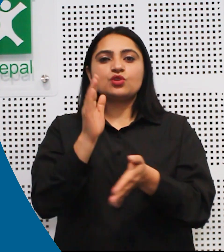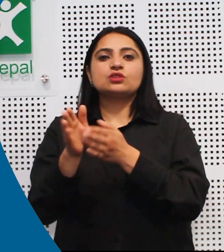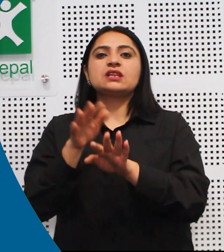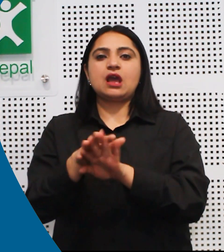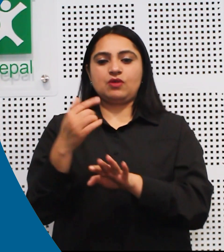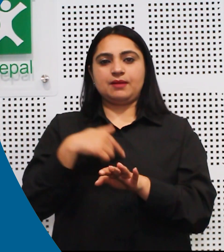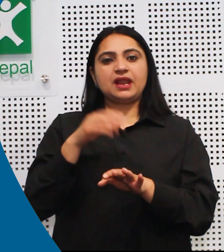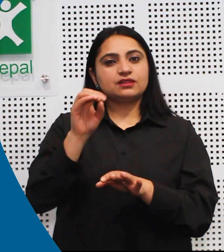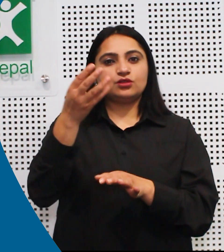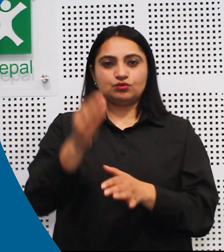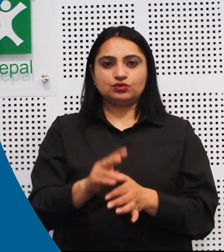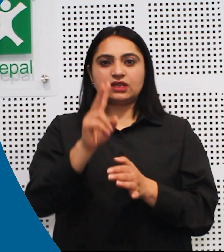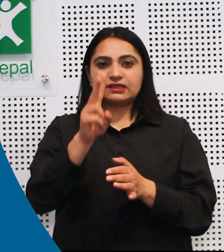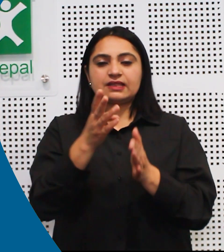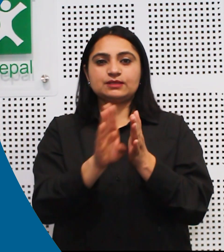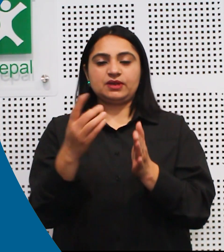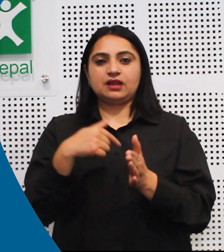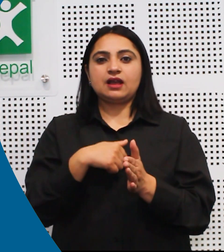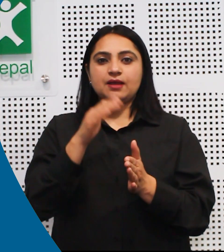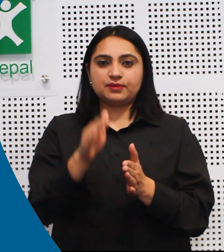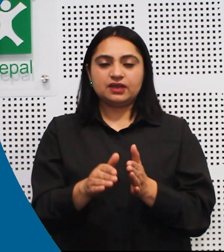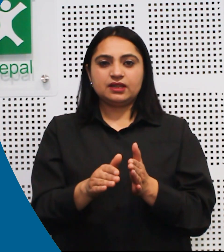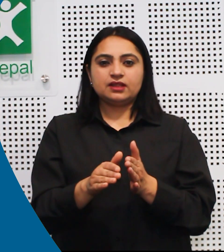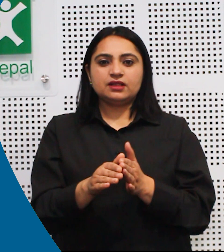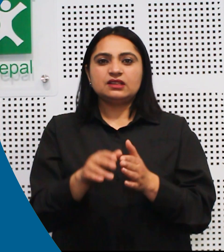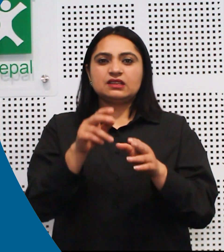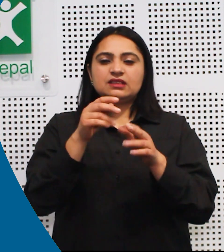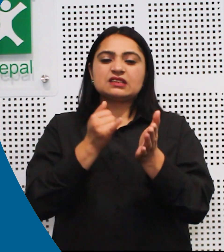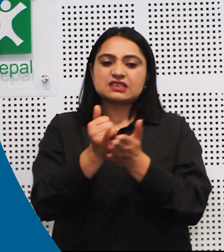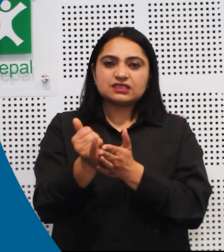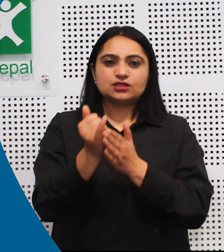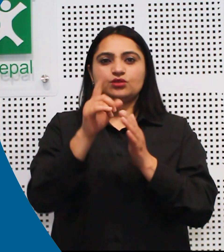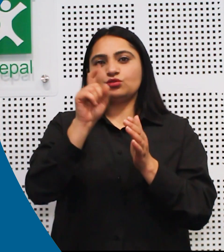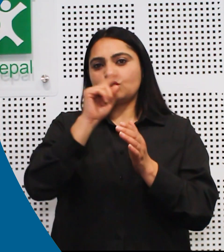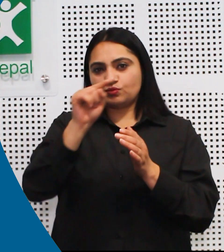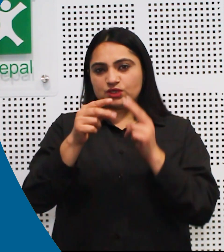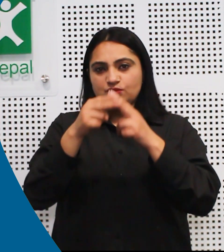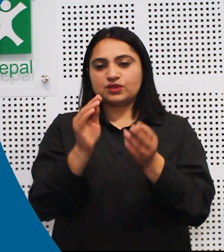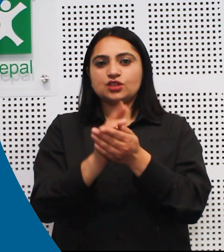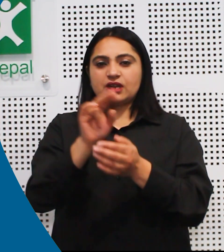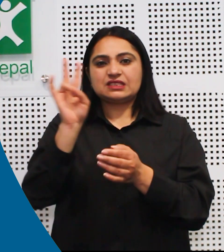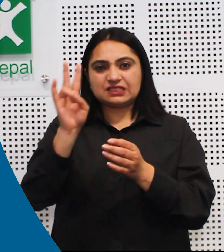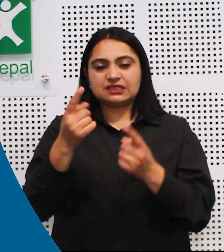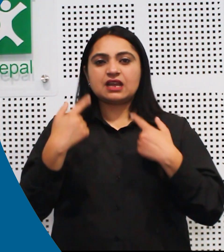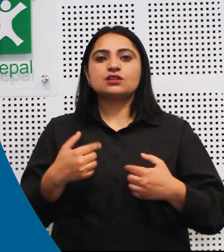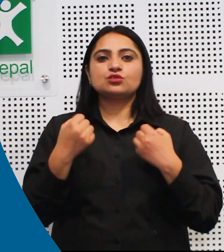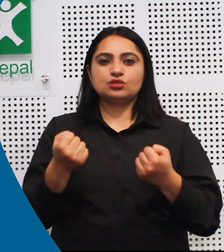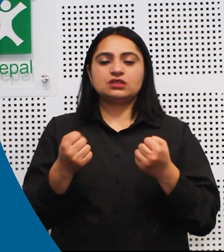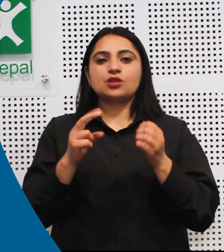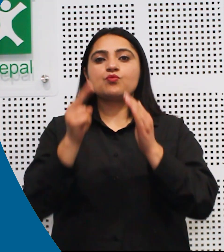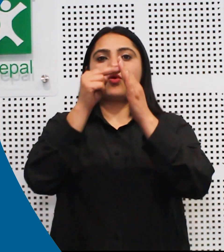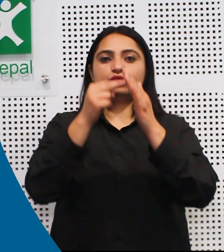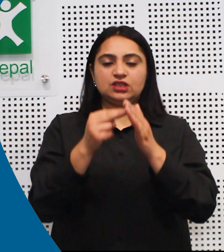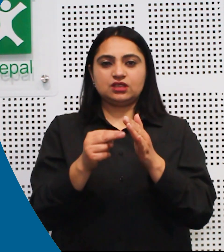योजनाहरू हामीलाई दिनुहुन्छ र त्यसबाट हामीले चाहिँ भेटनरी कृषि भेटनरीको लागि अलग 10% छुटाउनु पर्नेछ। शिक्षा स्वास्थ्य भौतिक